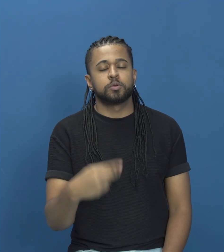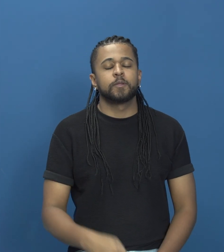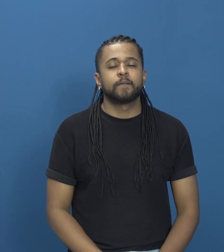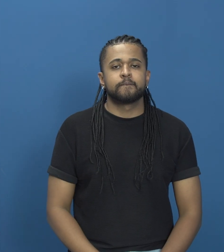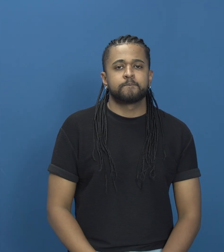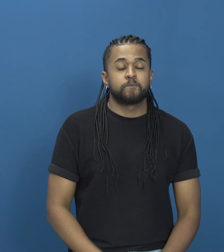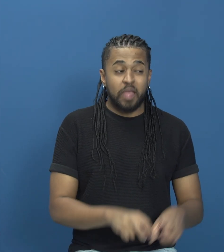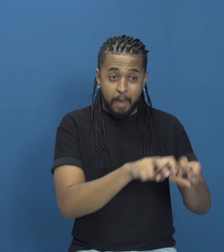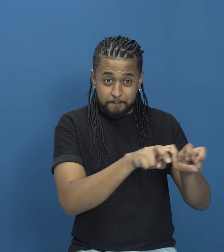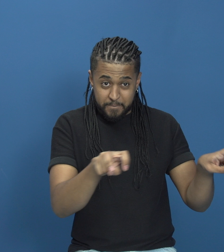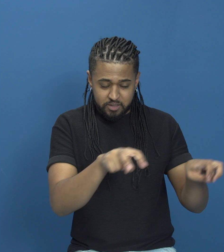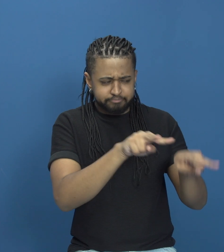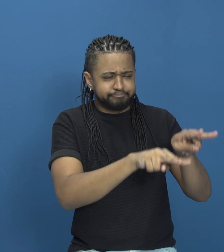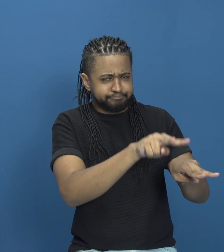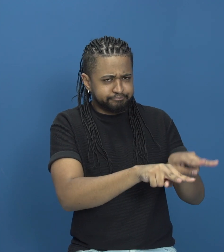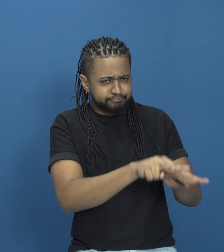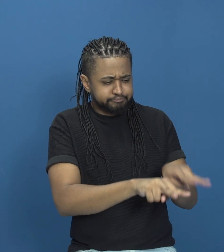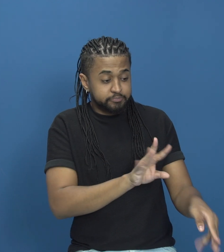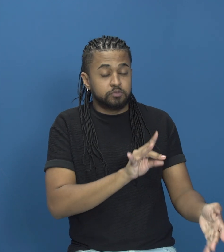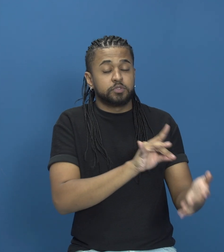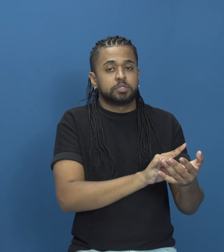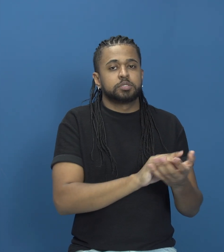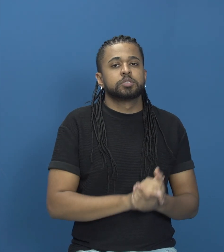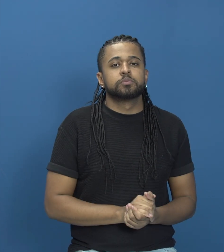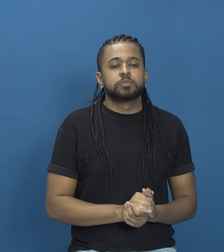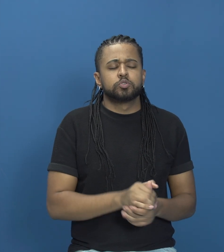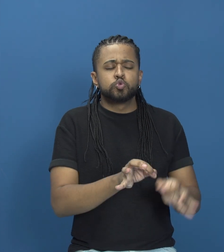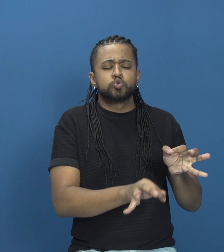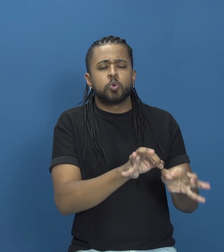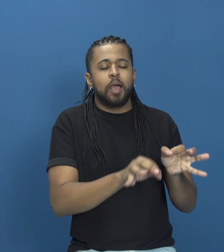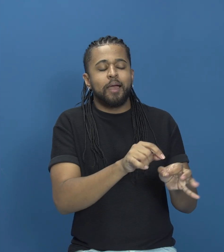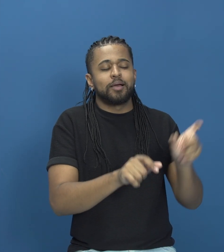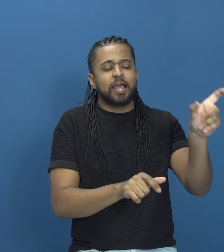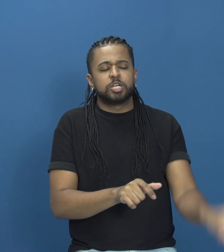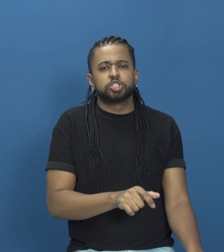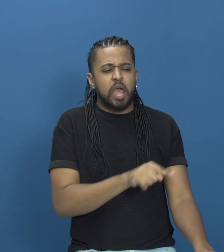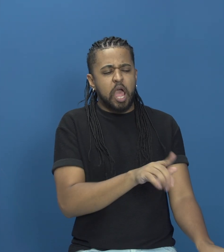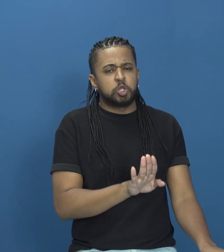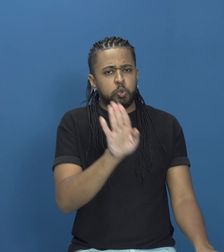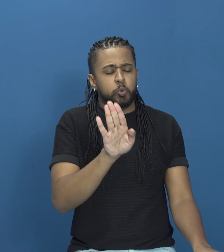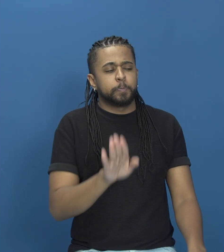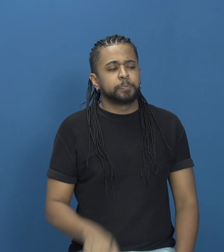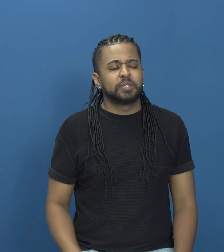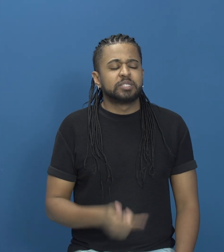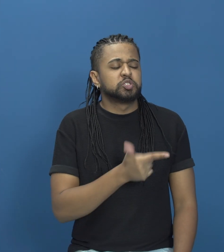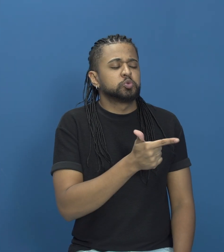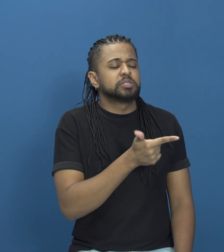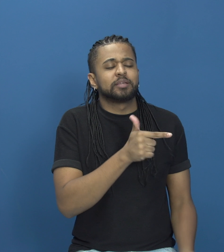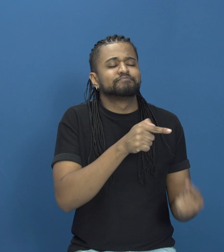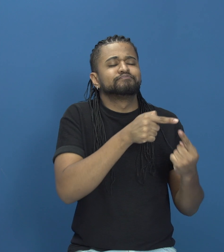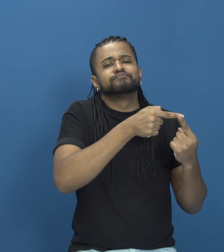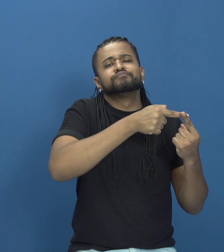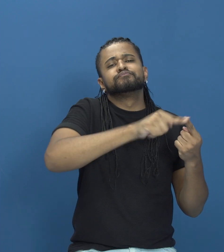11.10.2.2. A banca de verificação e validação julgar que o candidato, que a candidata, não atende